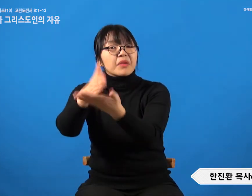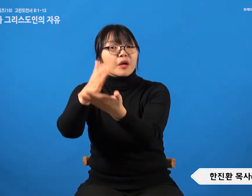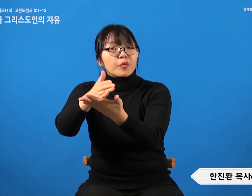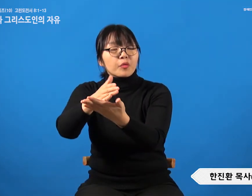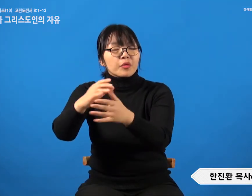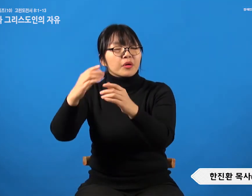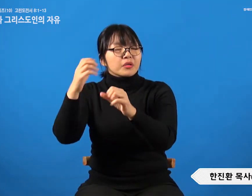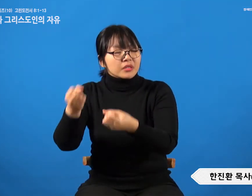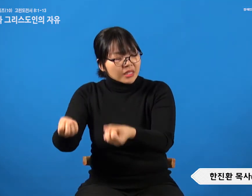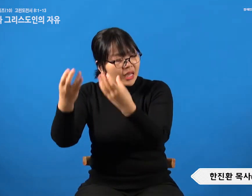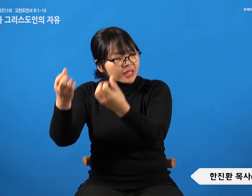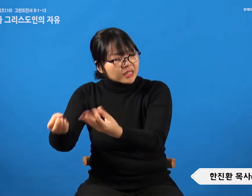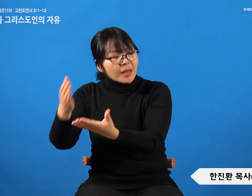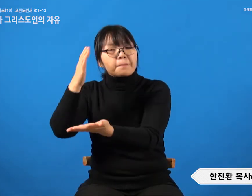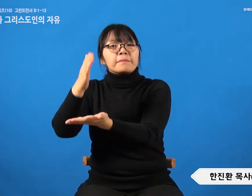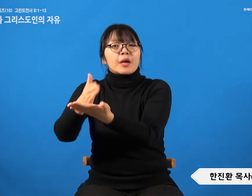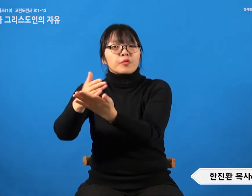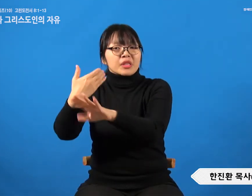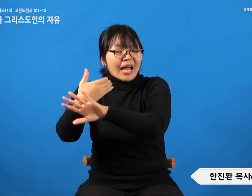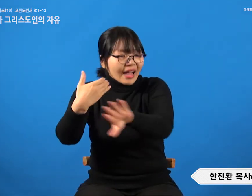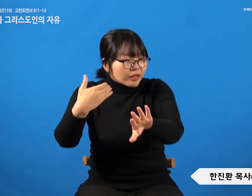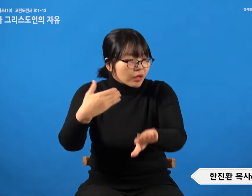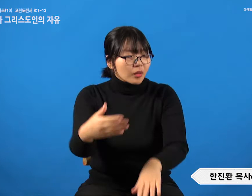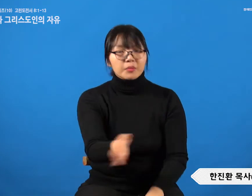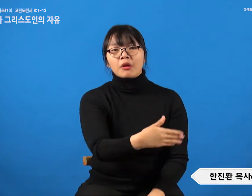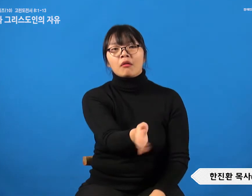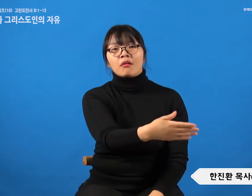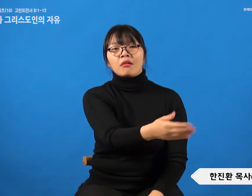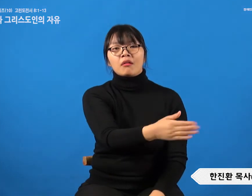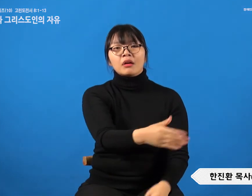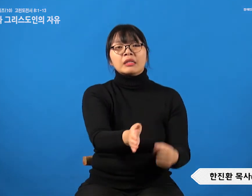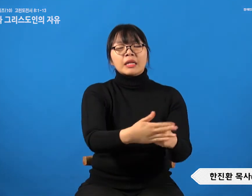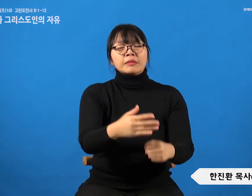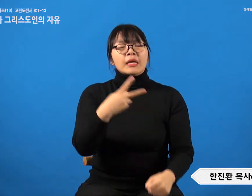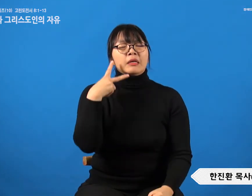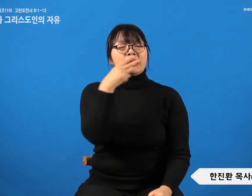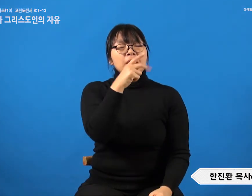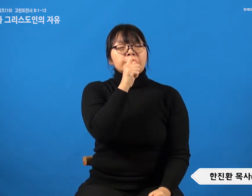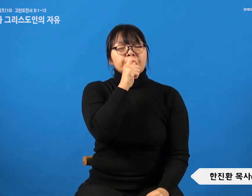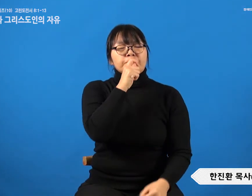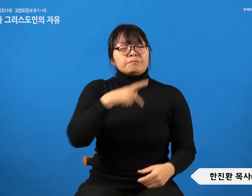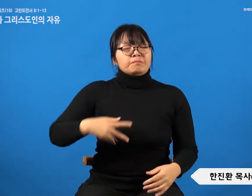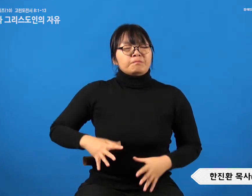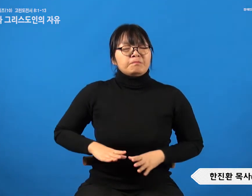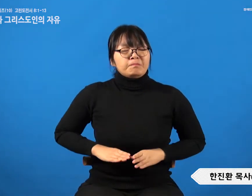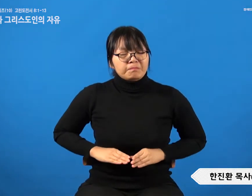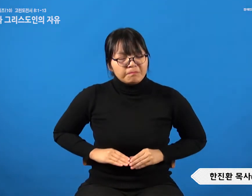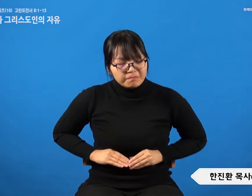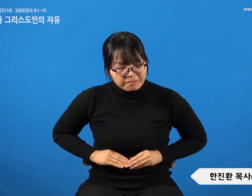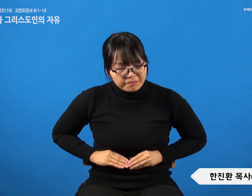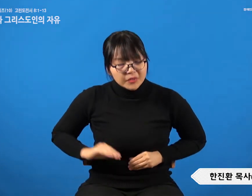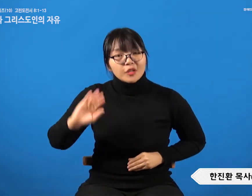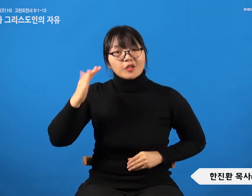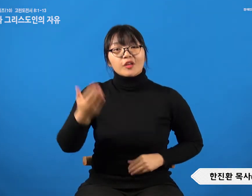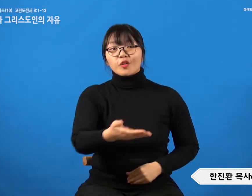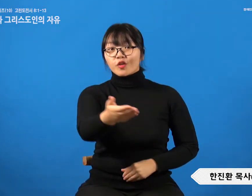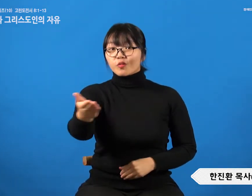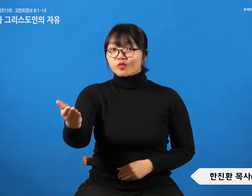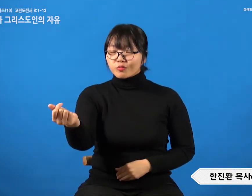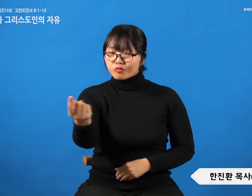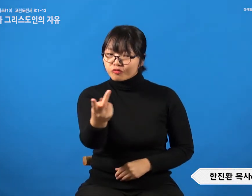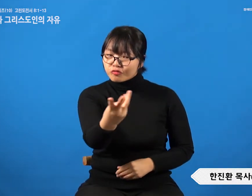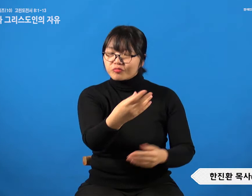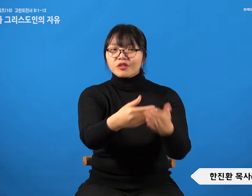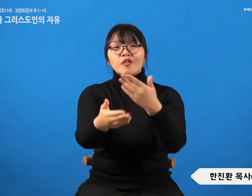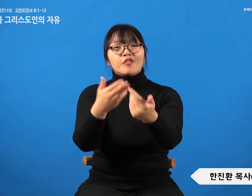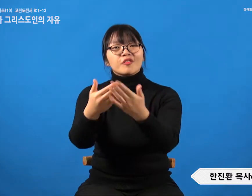다 제사 지낸 음식인데 그거 안 먹으려면 그러면 꼼짝없이 굶어야 합니다. 아마 여러분도 그런